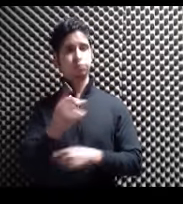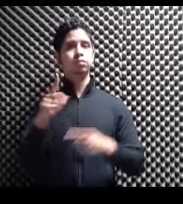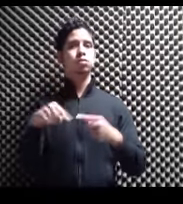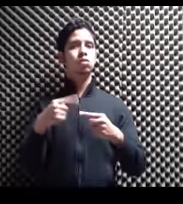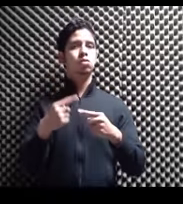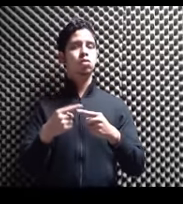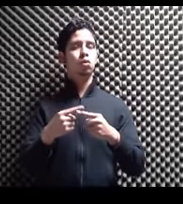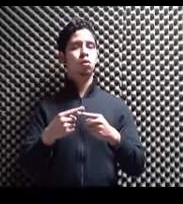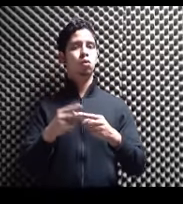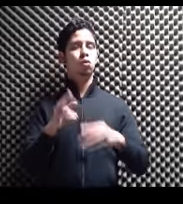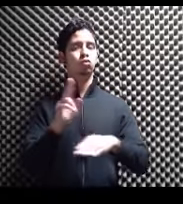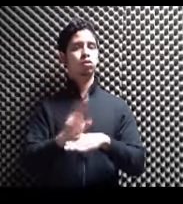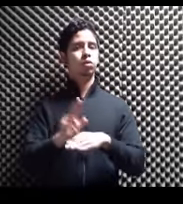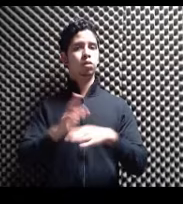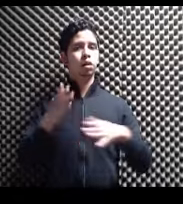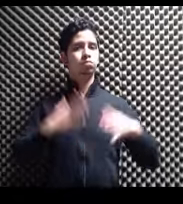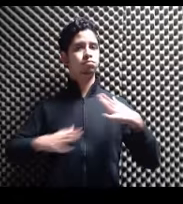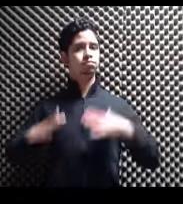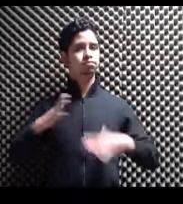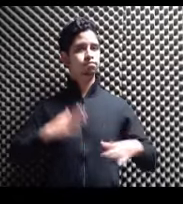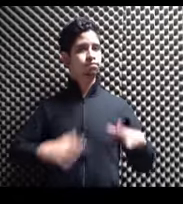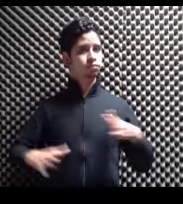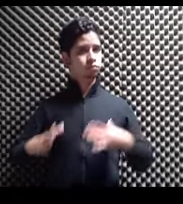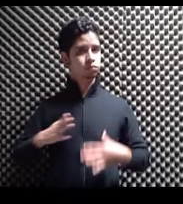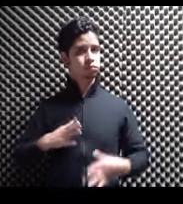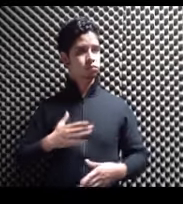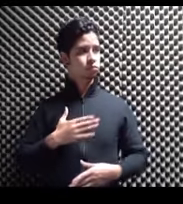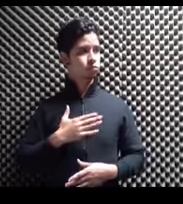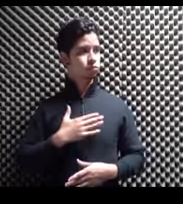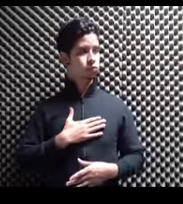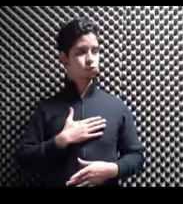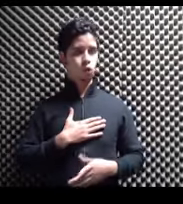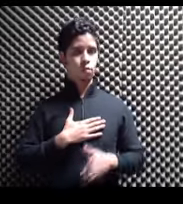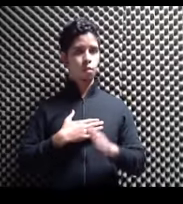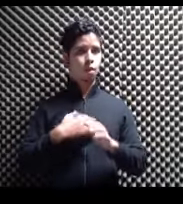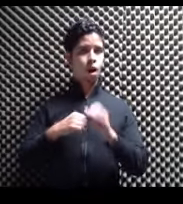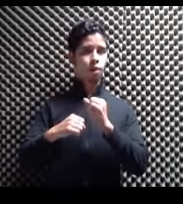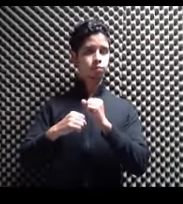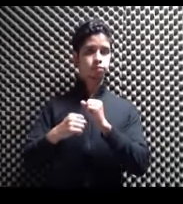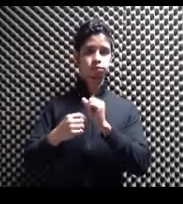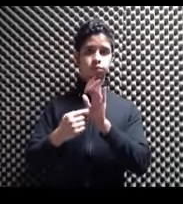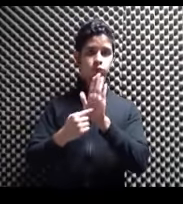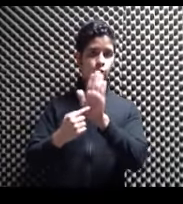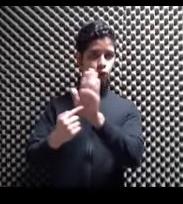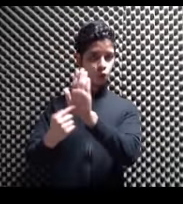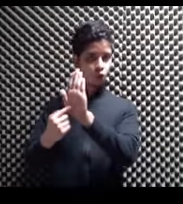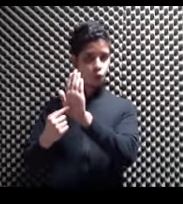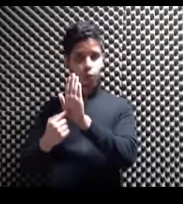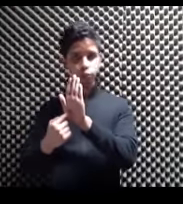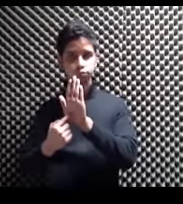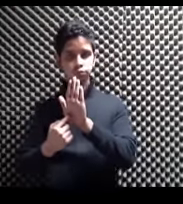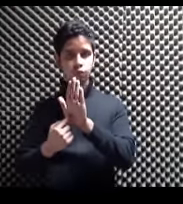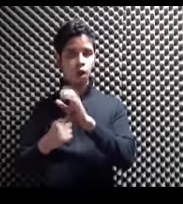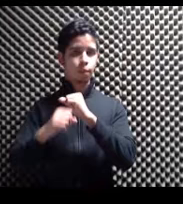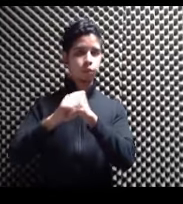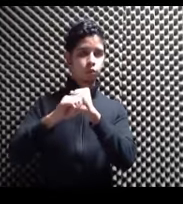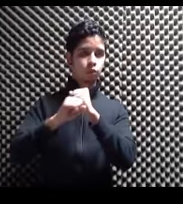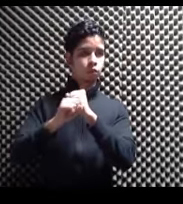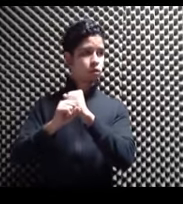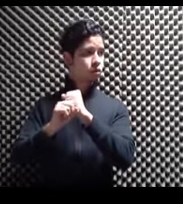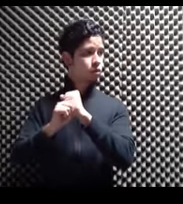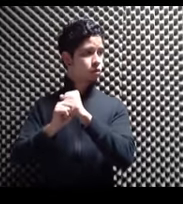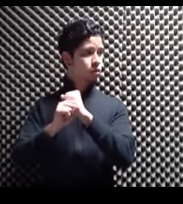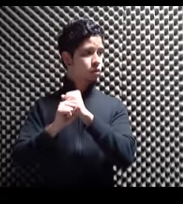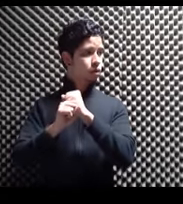Que por lo regular yo mismo me promociono y todo, la oficina se promociona y todo. Ajá. La gente te abraza y tú no caes en cuenta, ah, dame